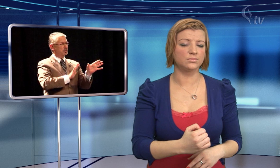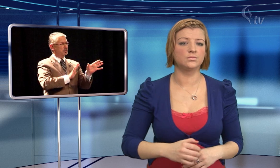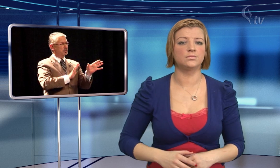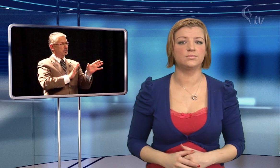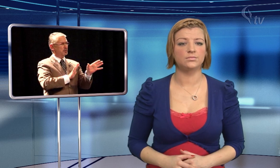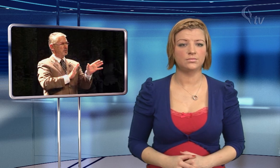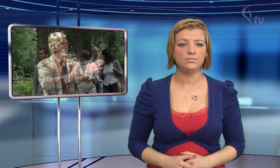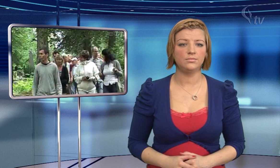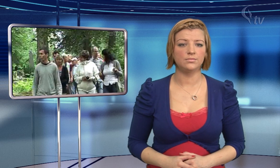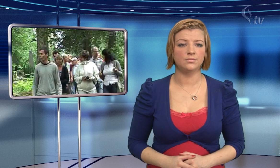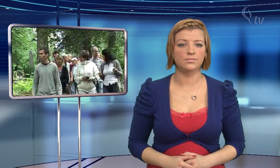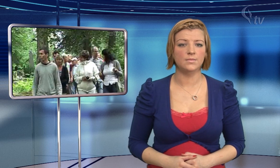üle.